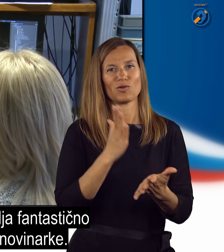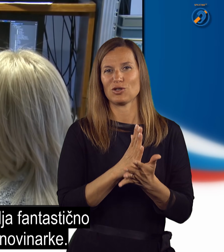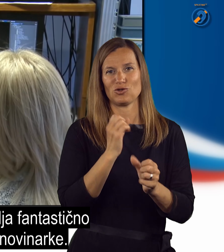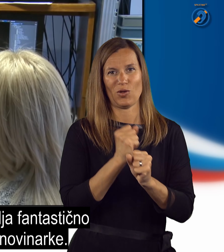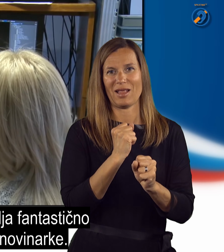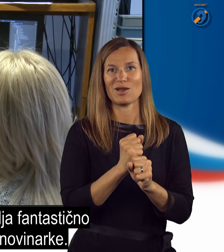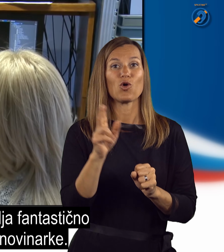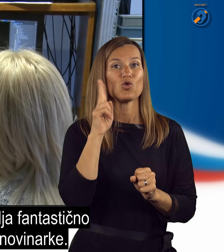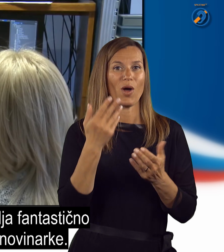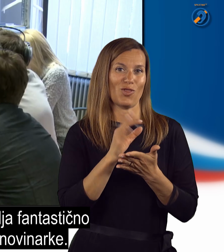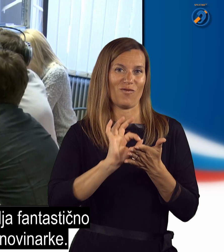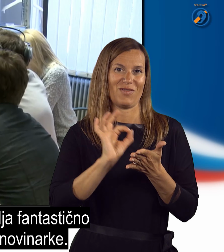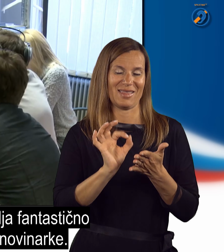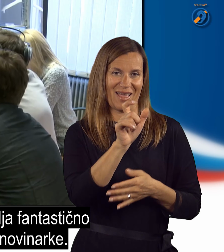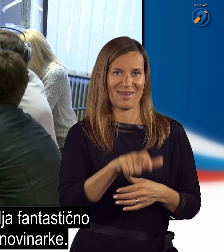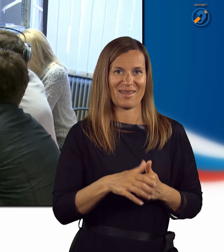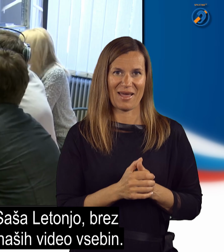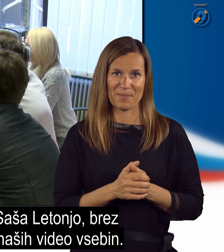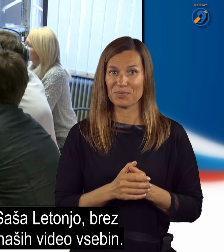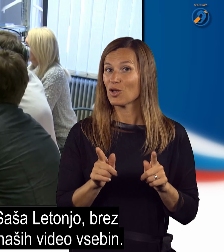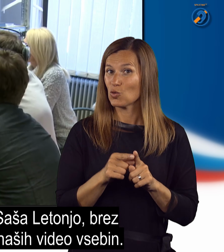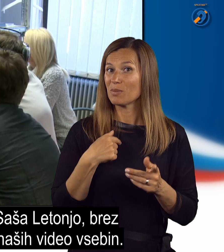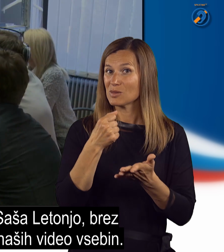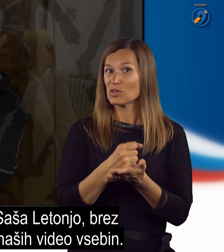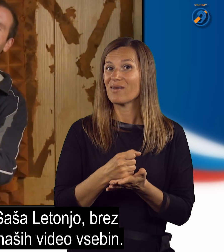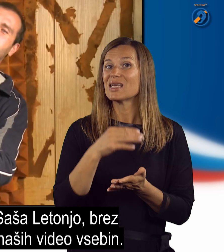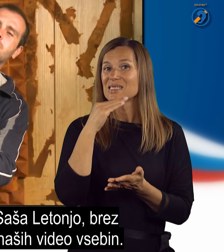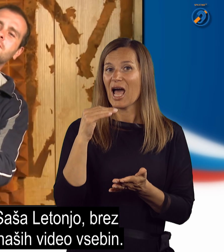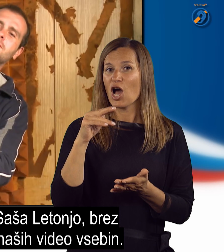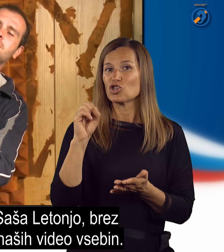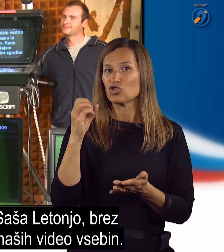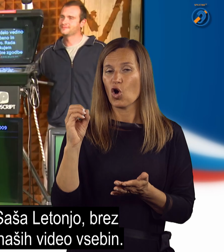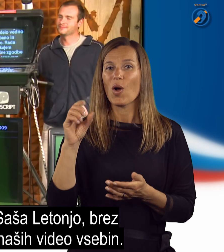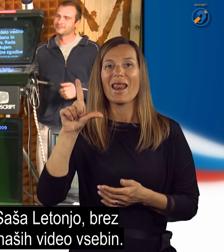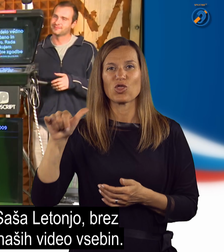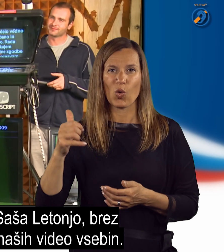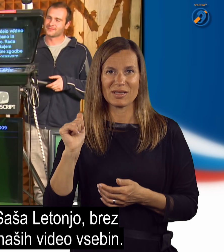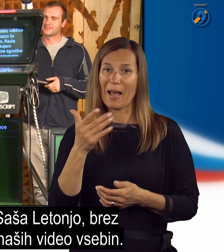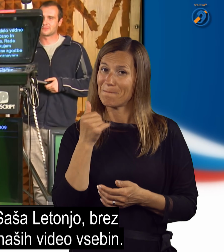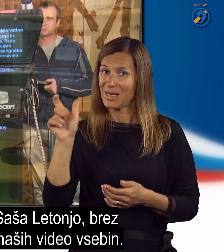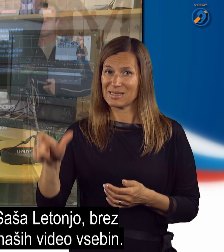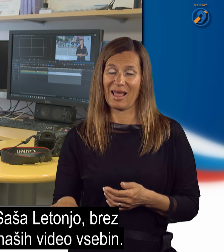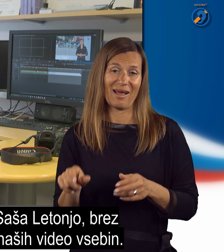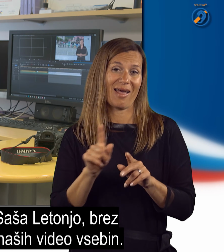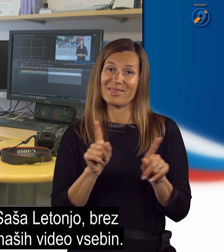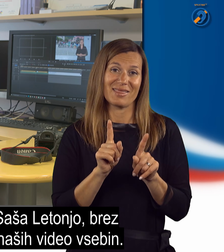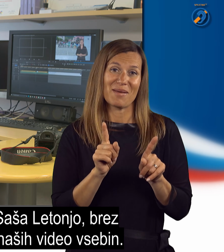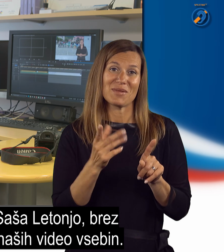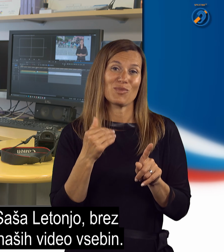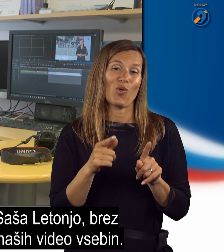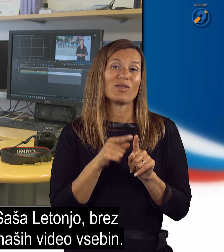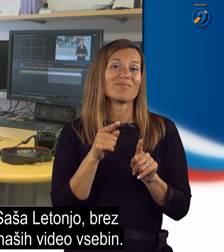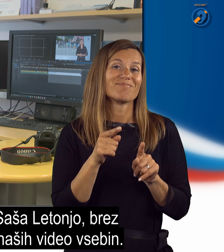opravlja fantastično delo gluhe novinarke. Izpostavila bi tudi Sašota Letonjo, brez katerega ne bi bilo